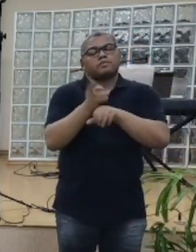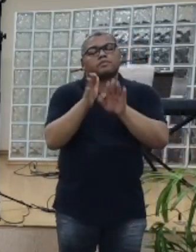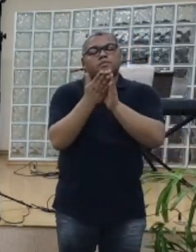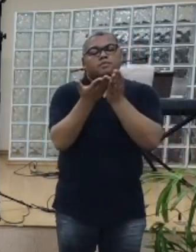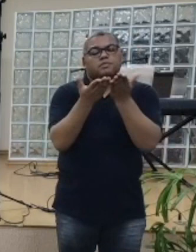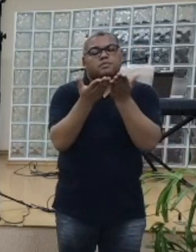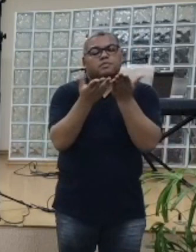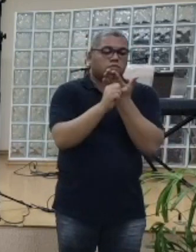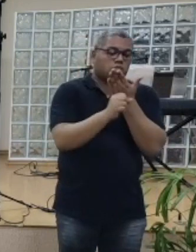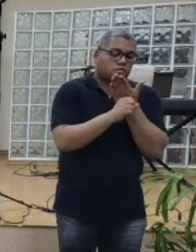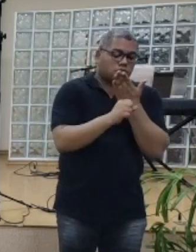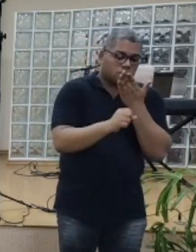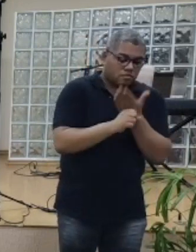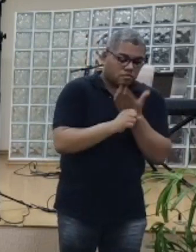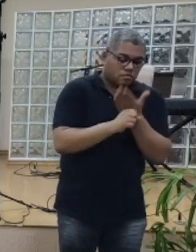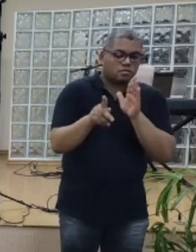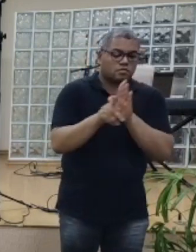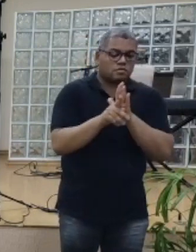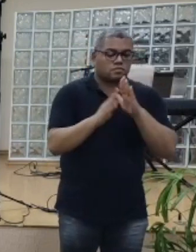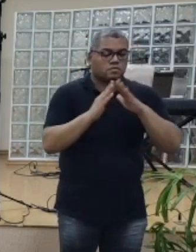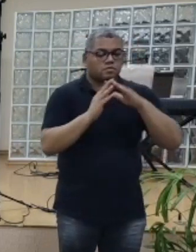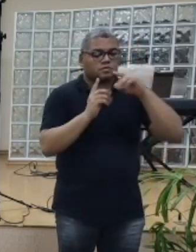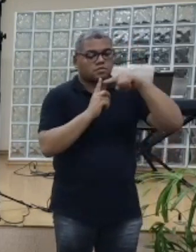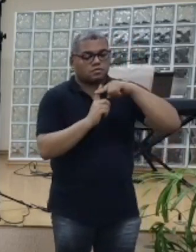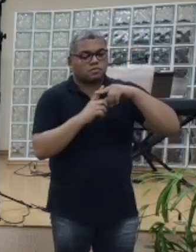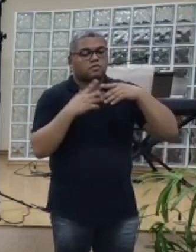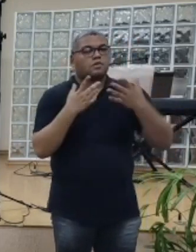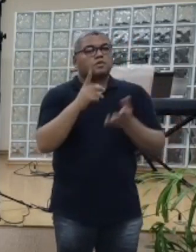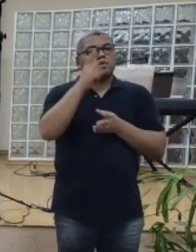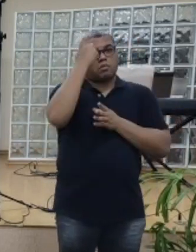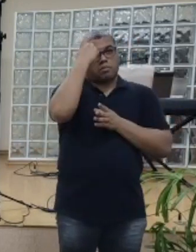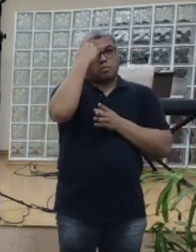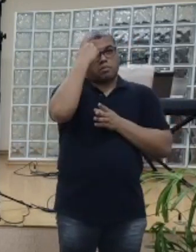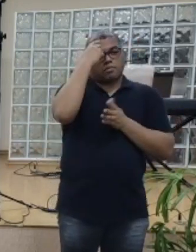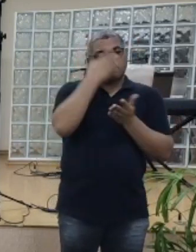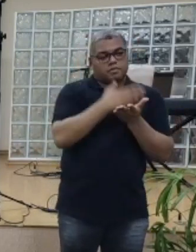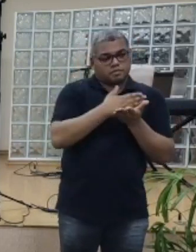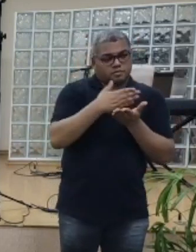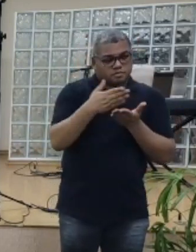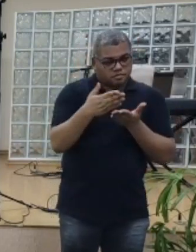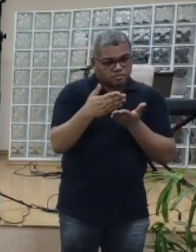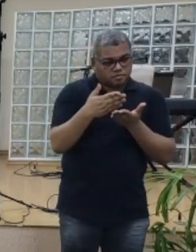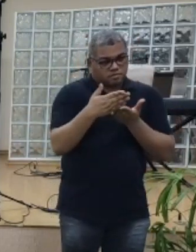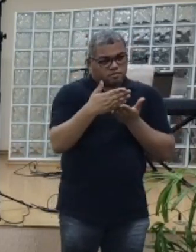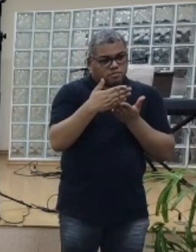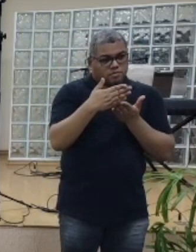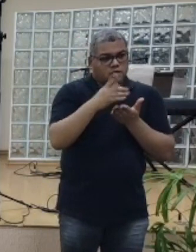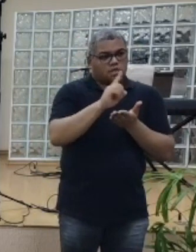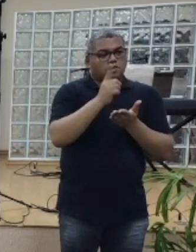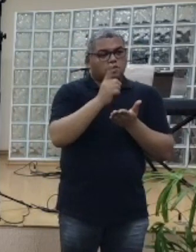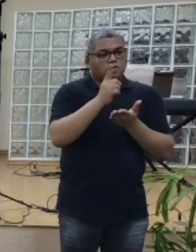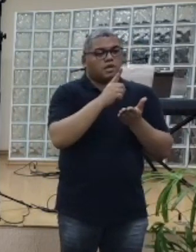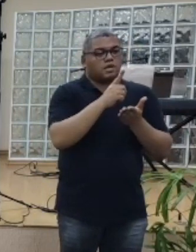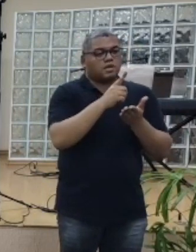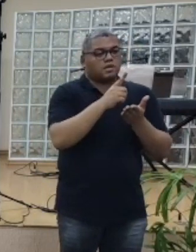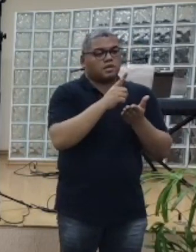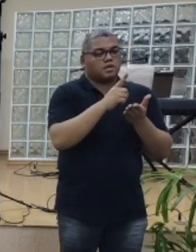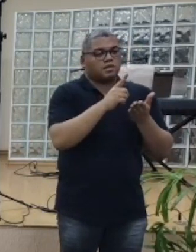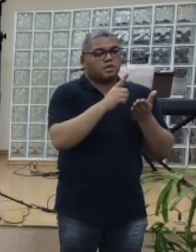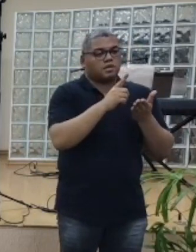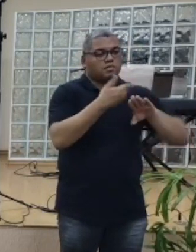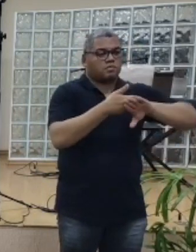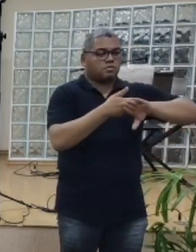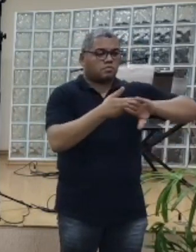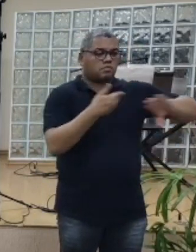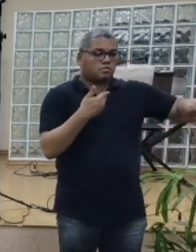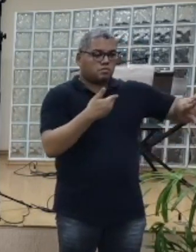para esta história, a ideia inicial de Lutero não era romper com a igreja romana da época.